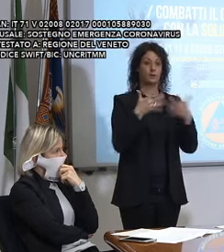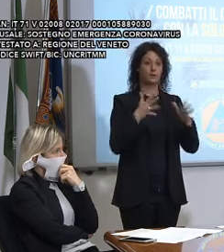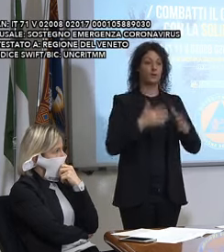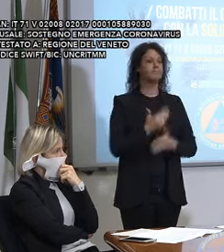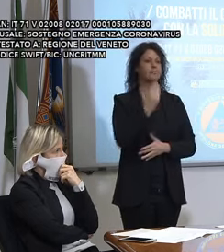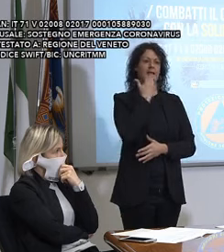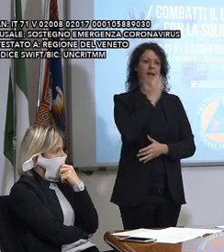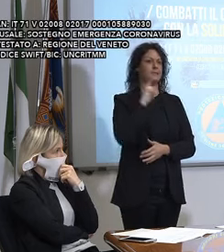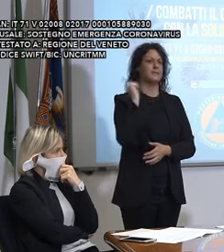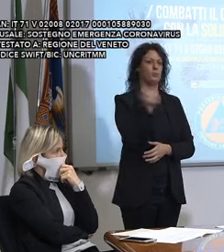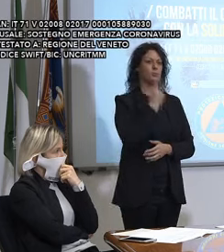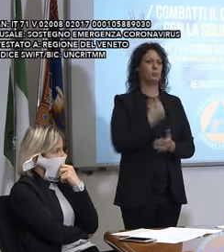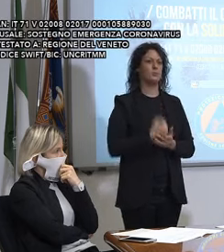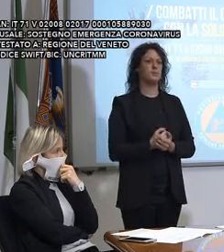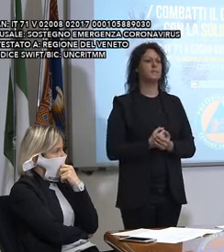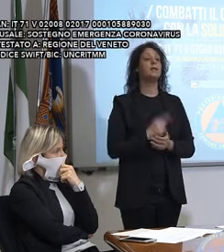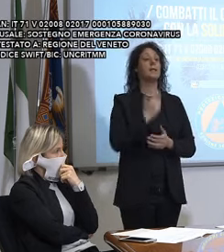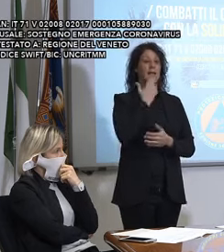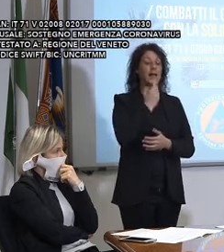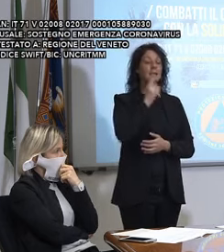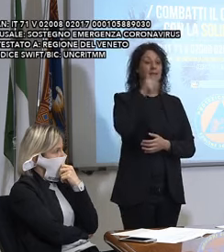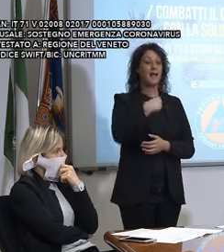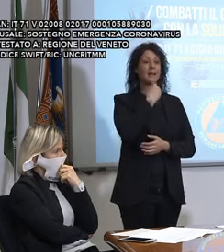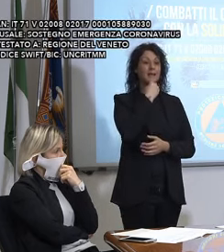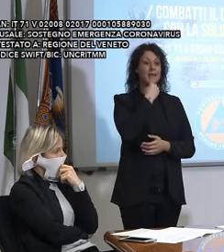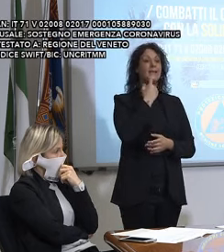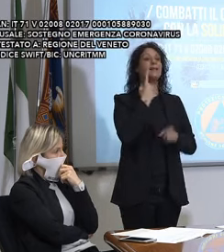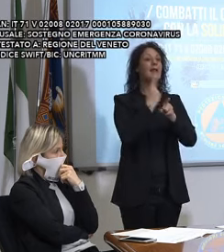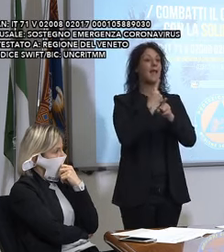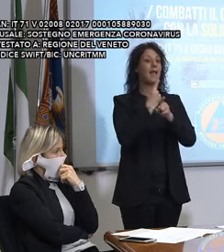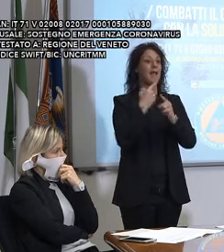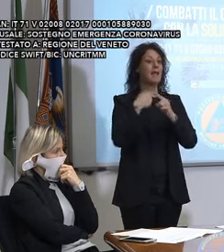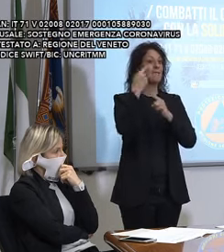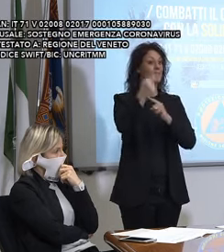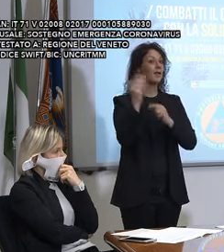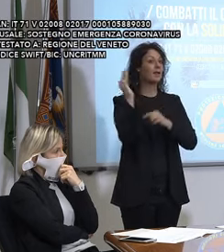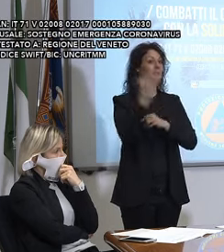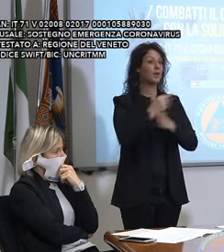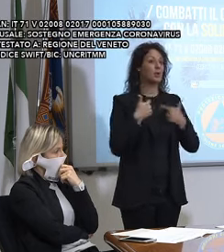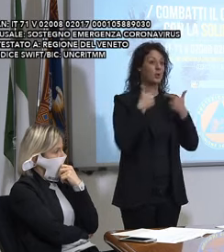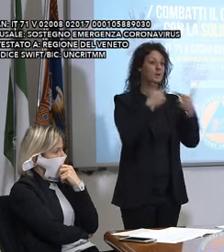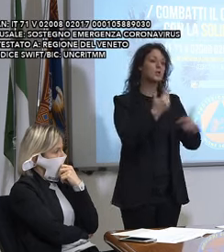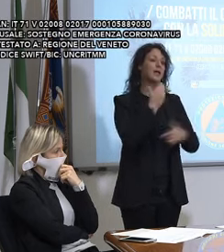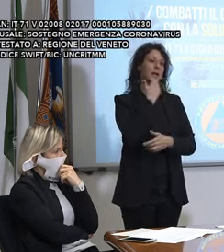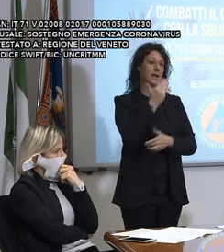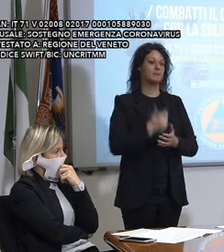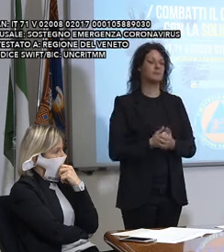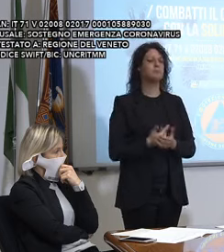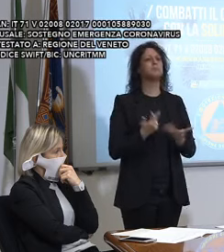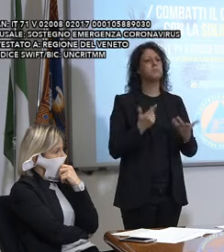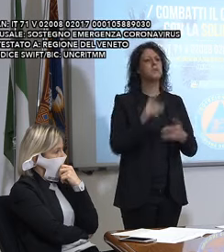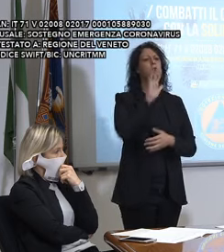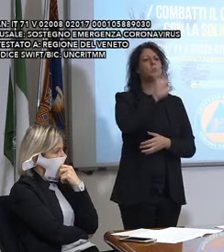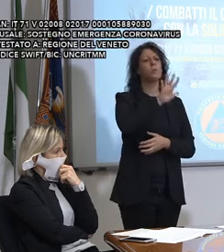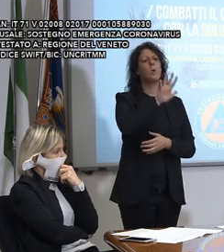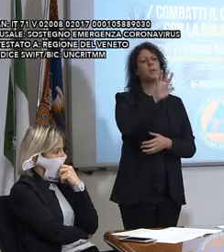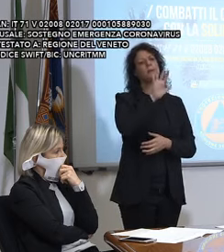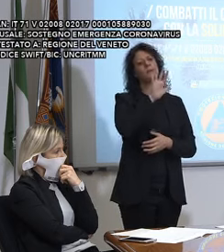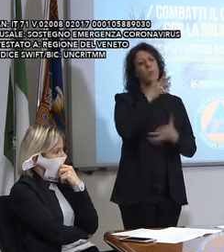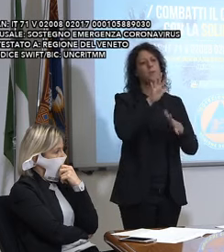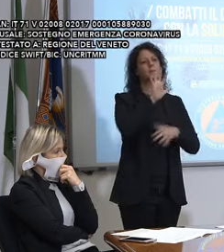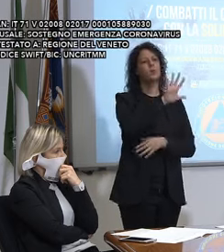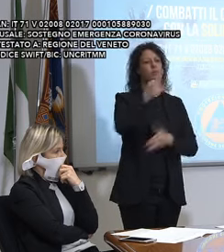tutti quelli che hanno intenzione di donare. Io capisco che 54 milioni, quasi 55, è